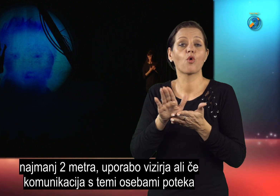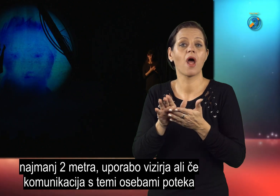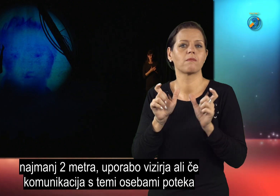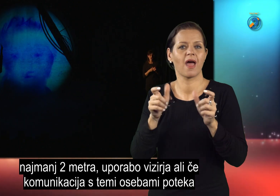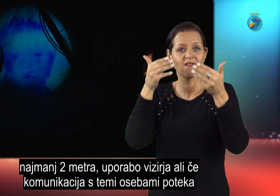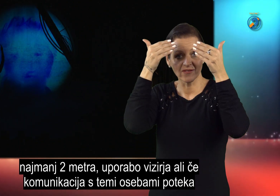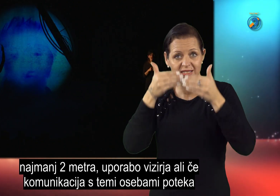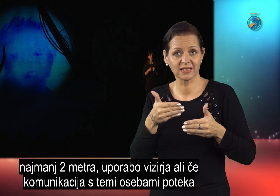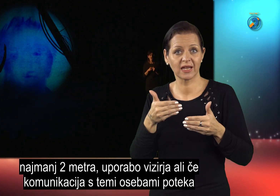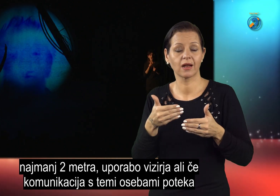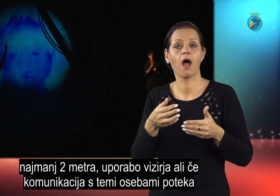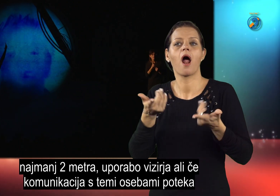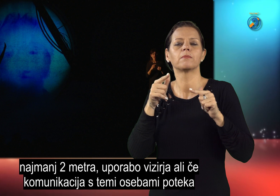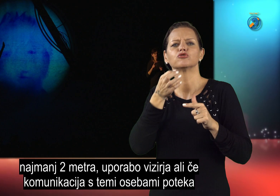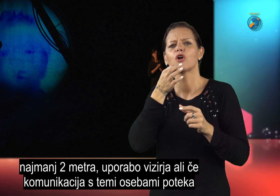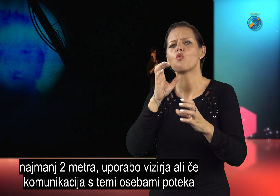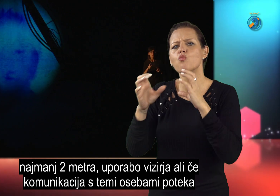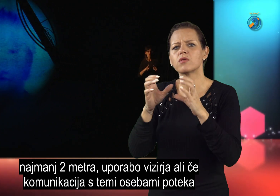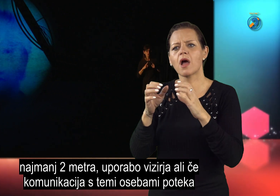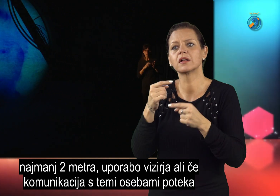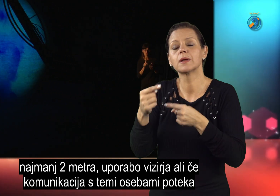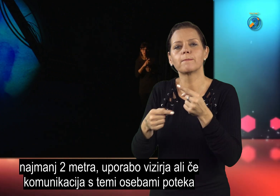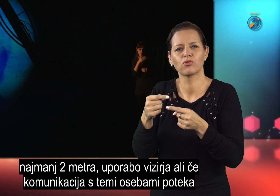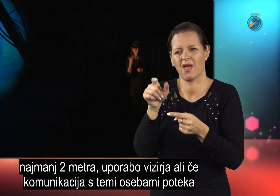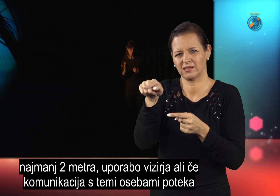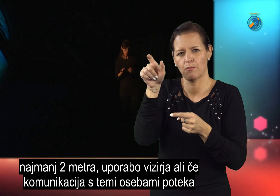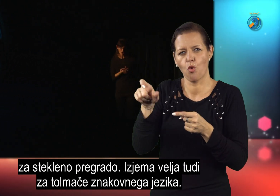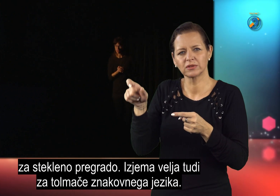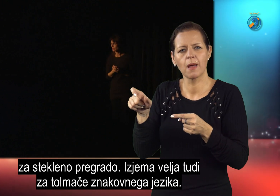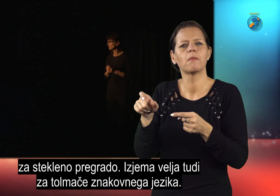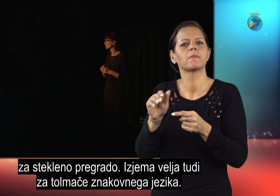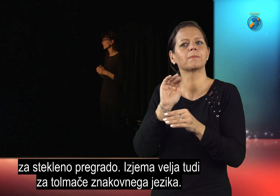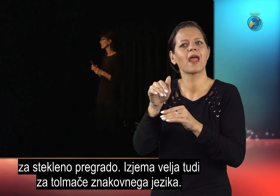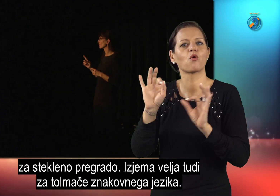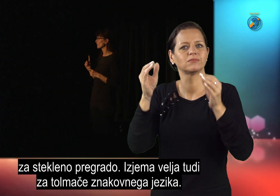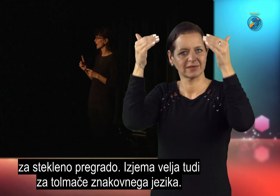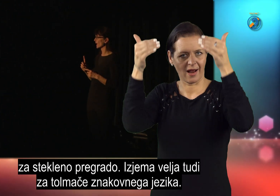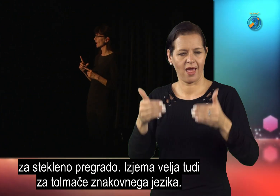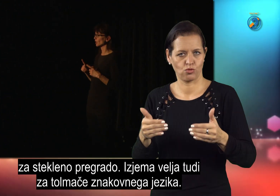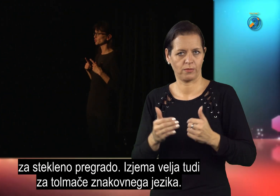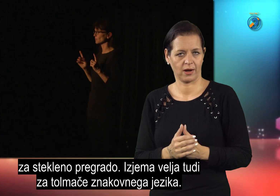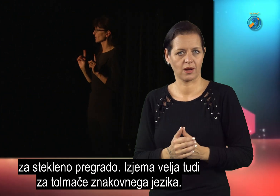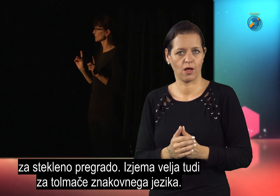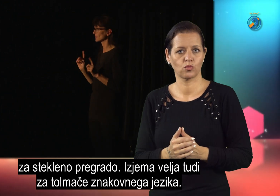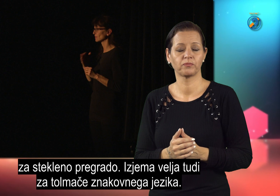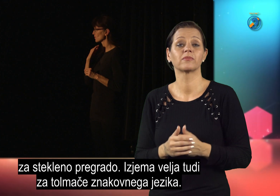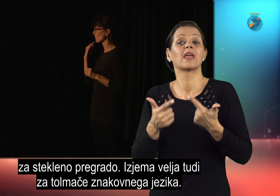Uporabo vizirja ali če komunikacija s temi osebami poteka za stekleno pregrado.